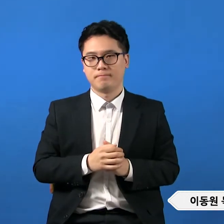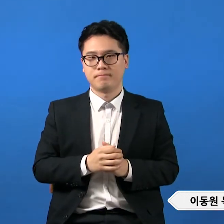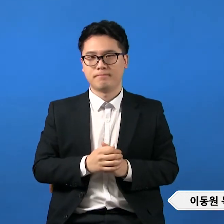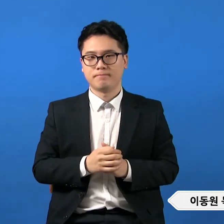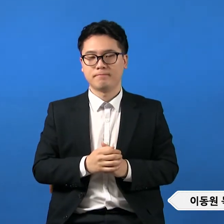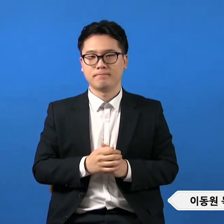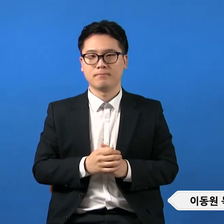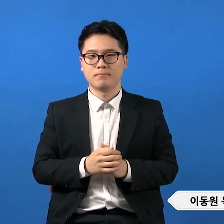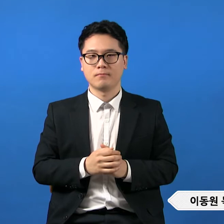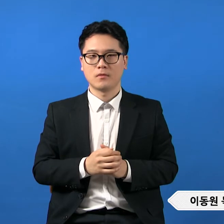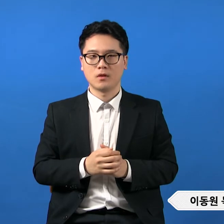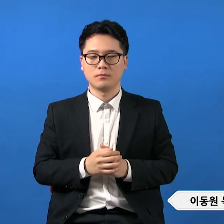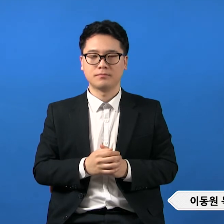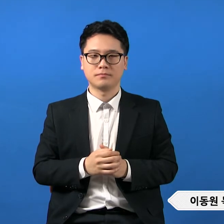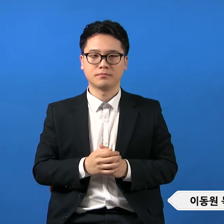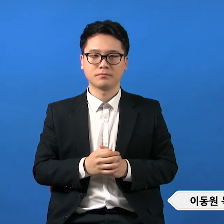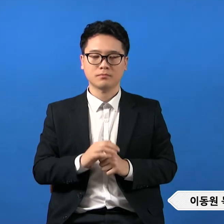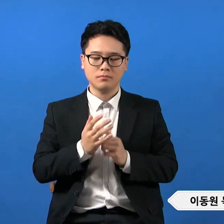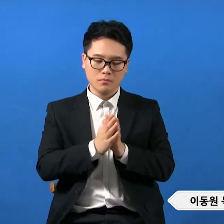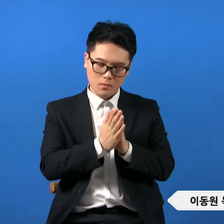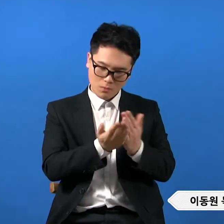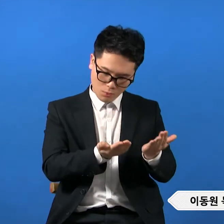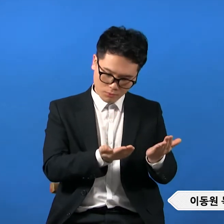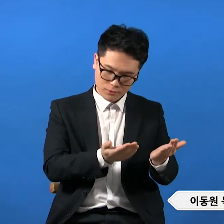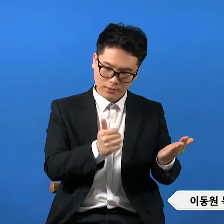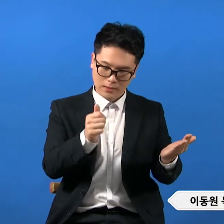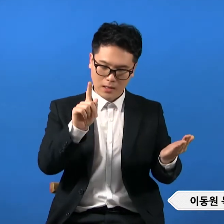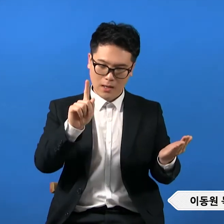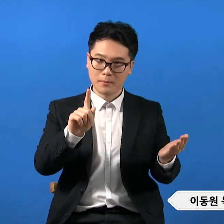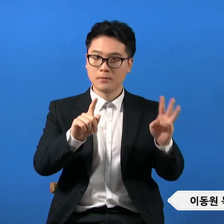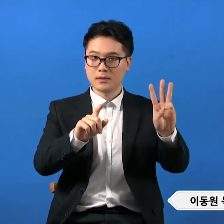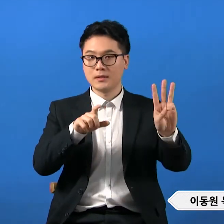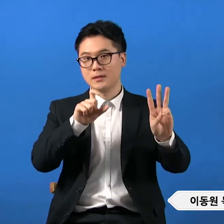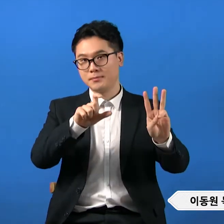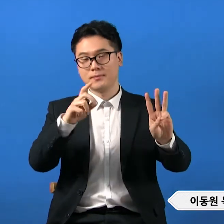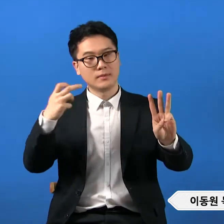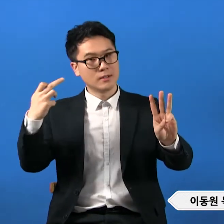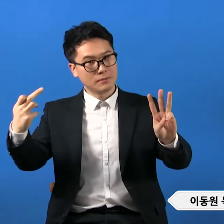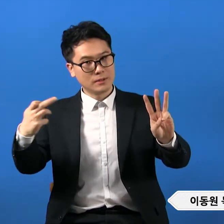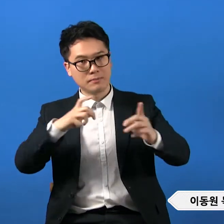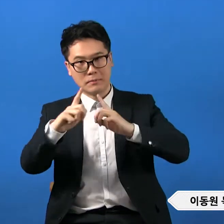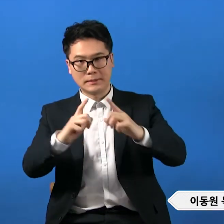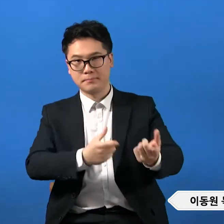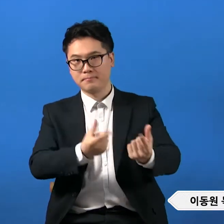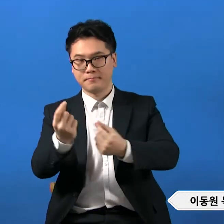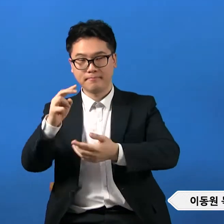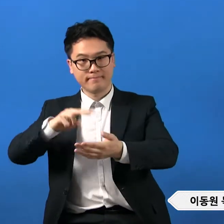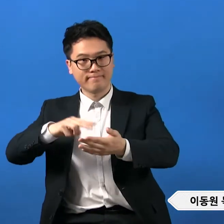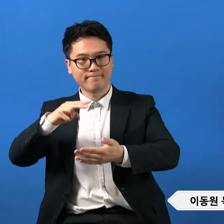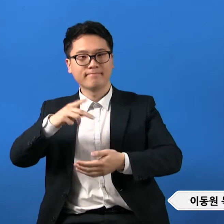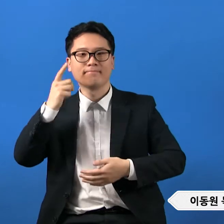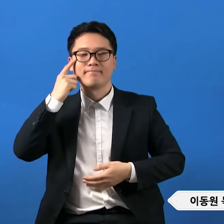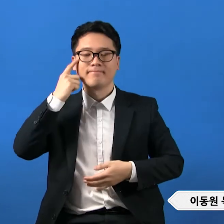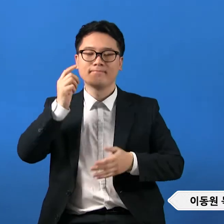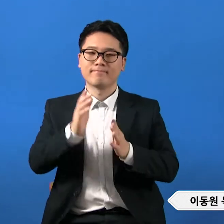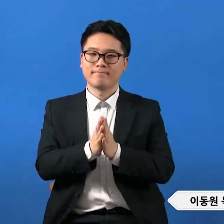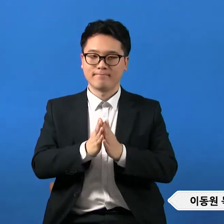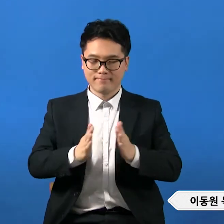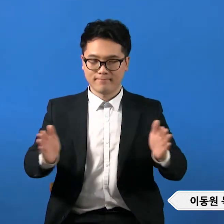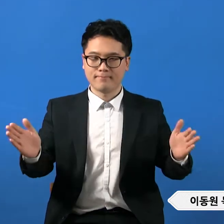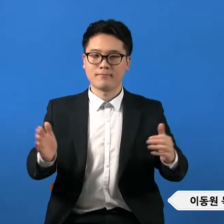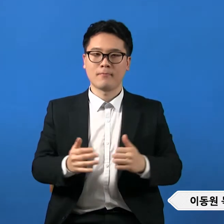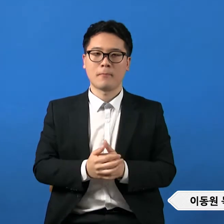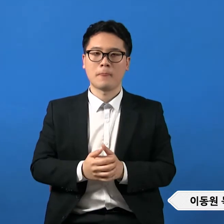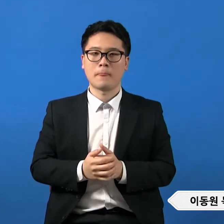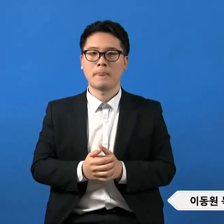본문에 하박국 좀 지나가서 3장 12절의 말씀을 함께 같이 읽겠습니다. 3장 12절입니다. 다